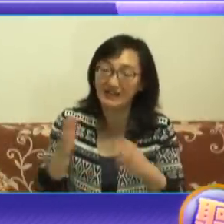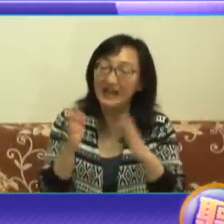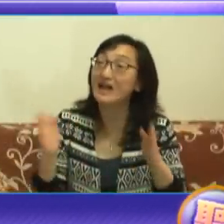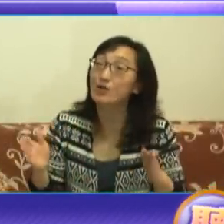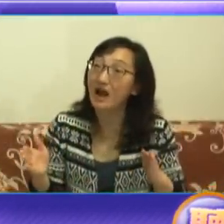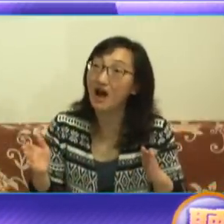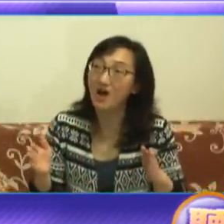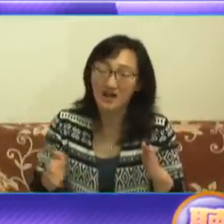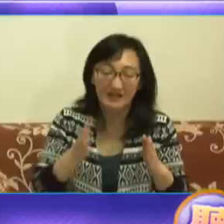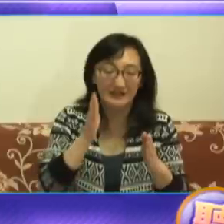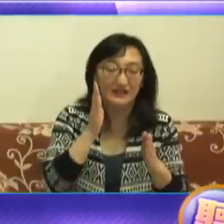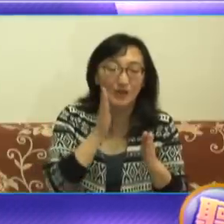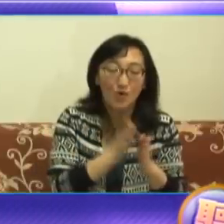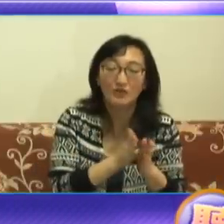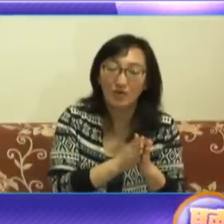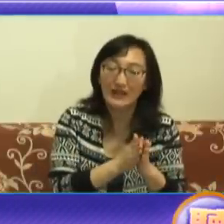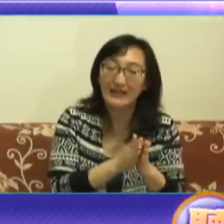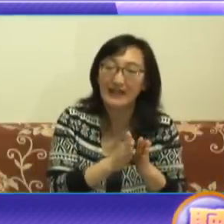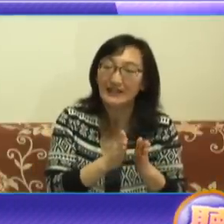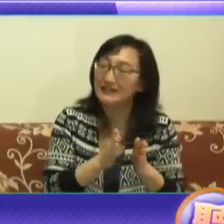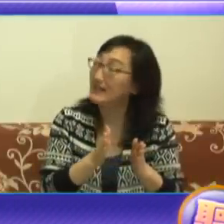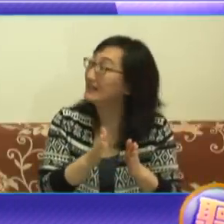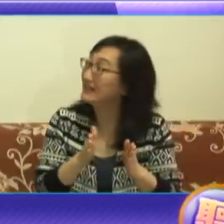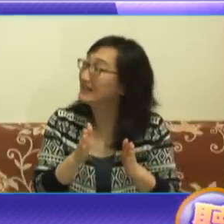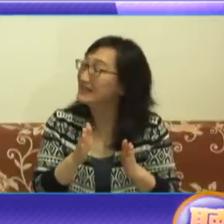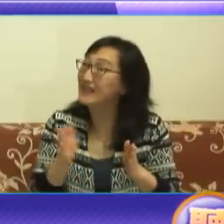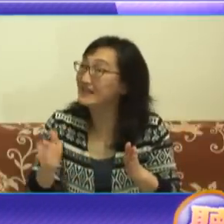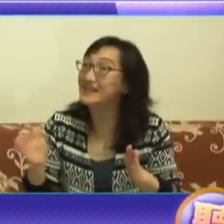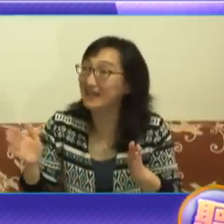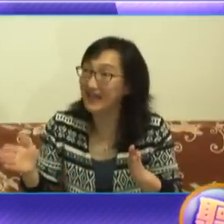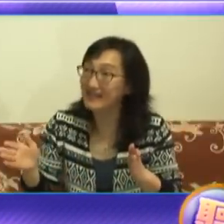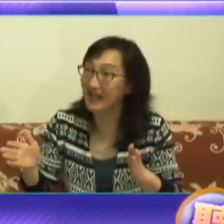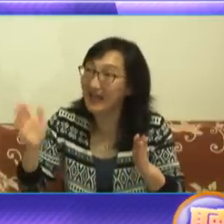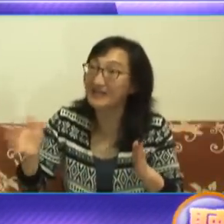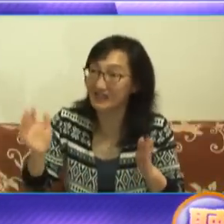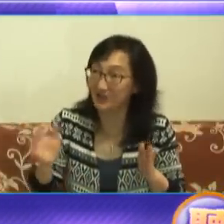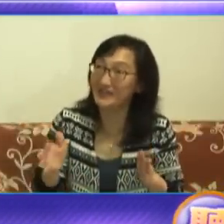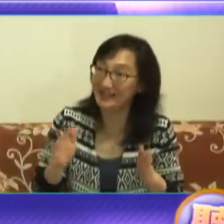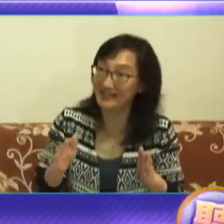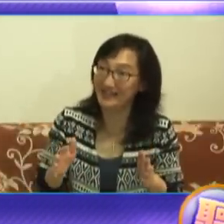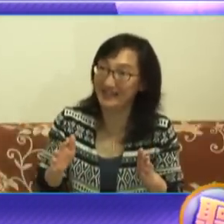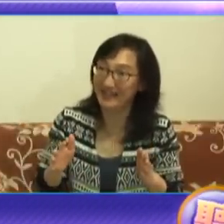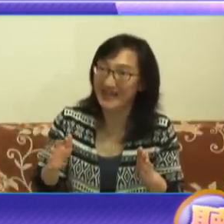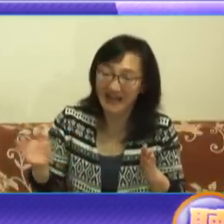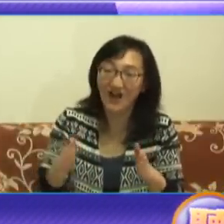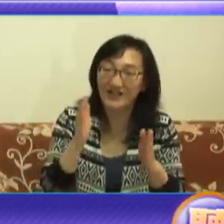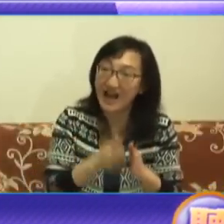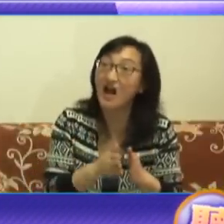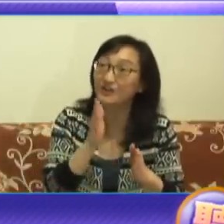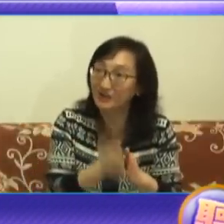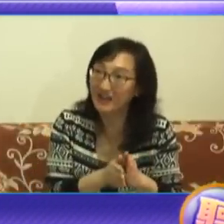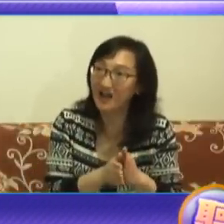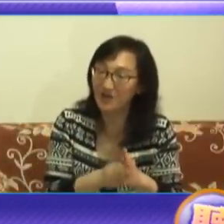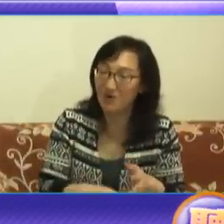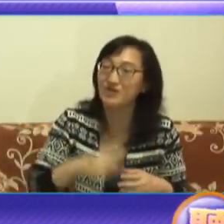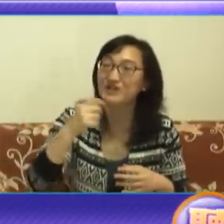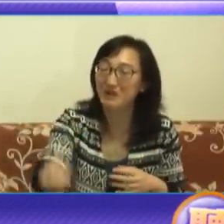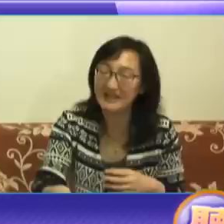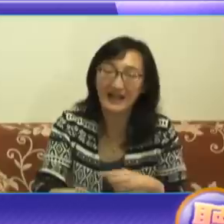他还算好，是过农历年的前3-4天才开始做这件事情，然后刚好做到了，我手机还他了，隔